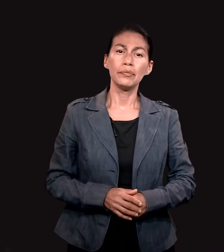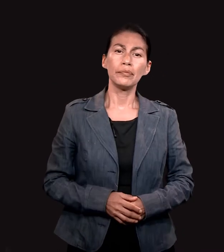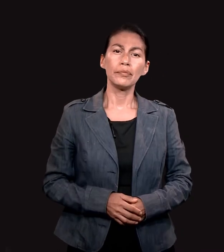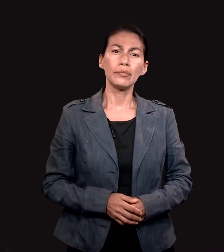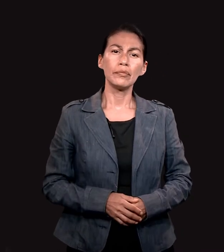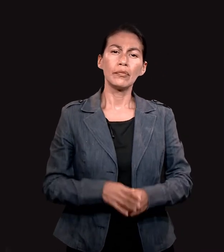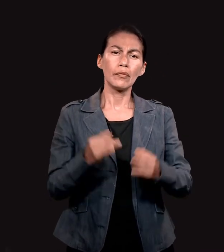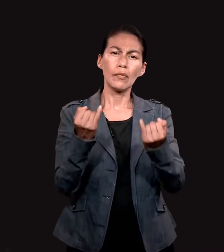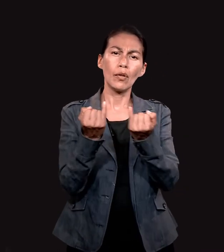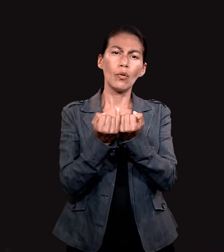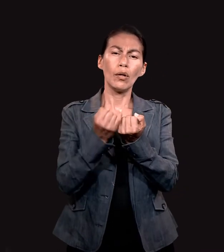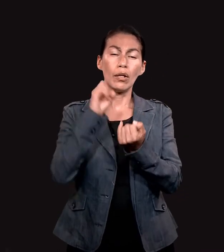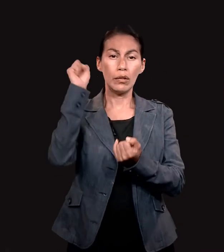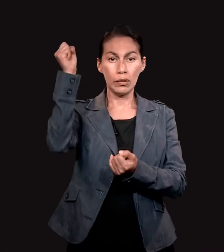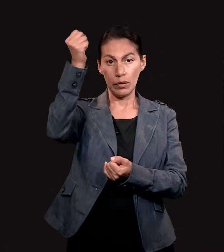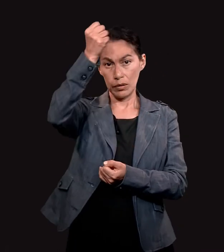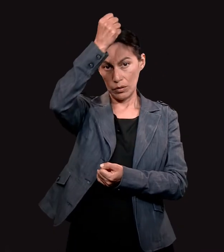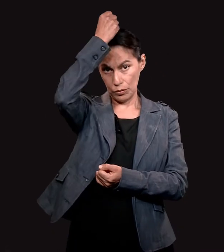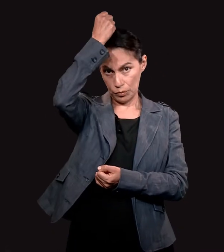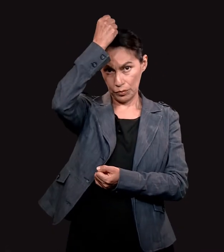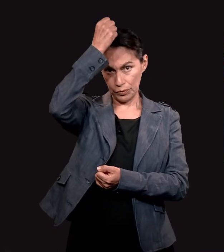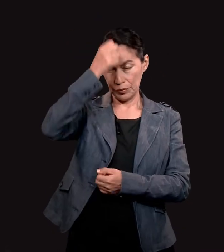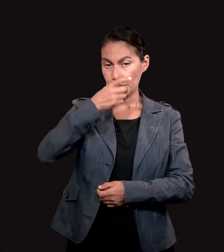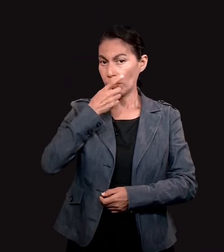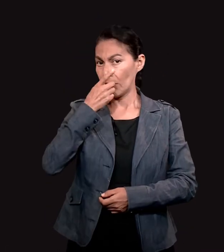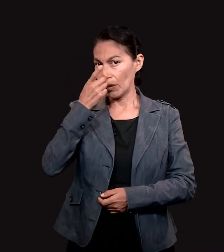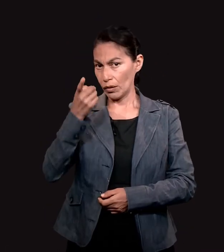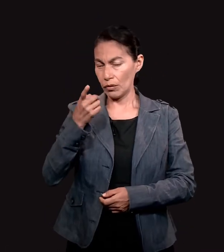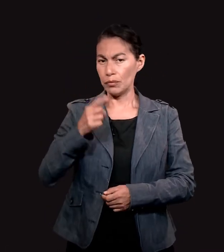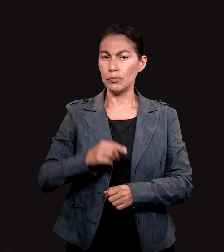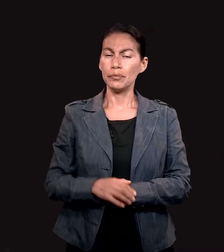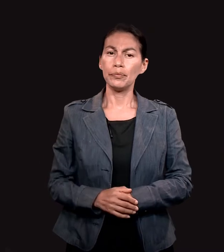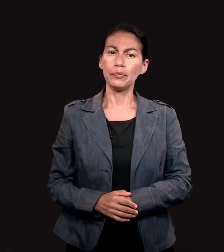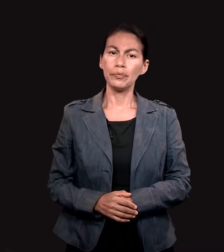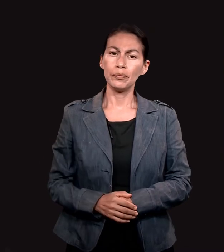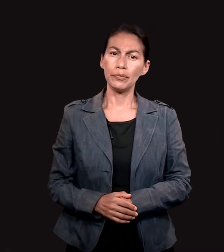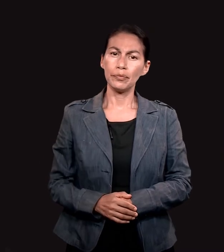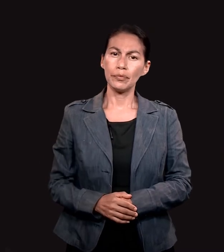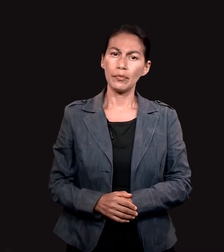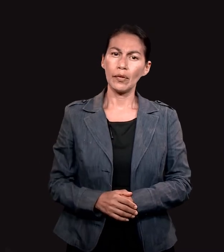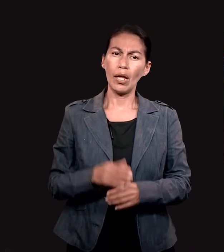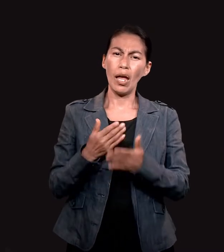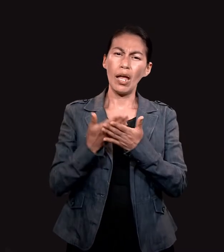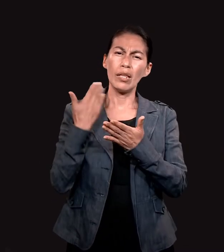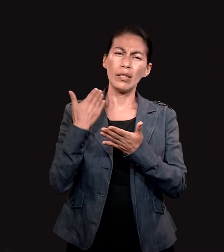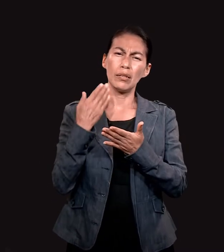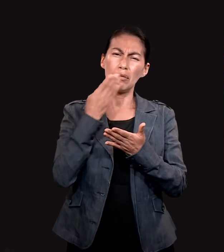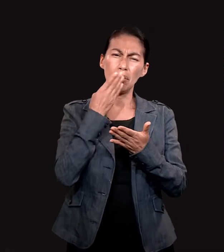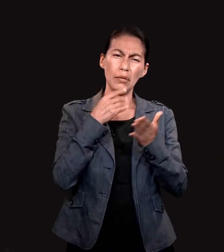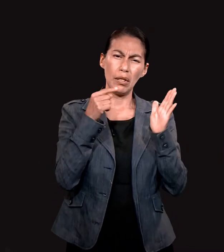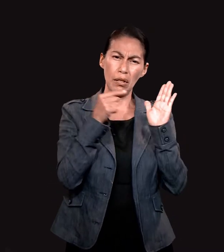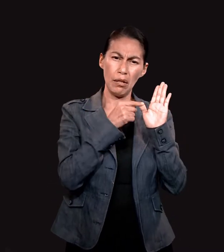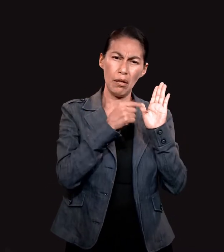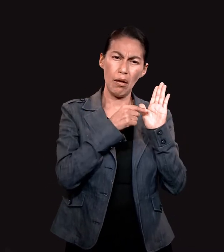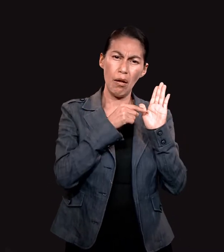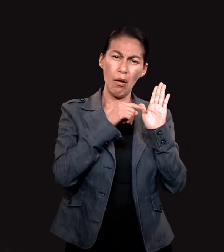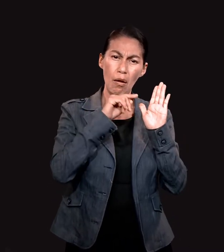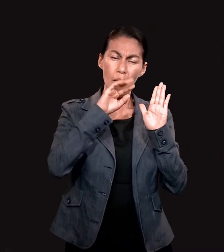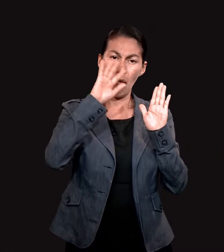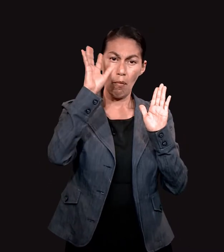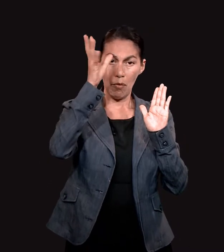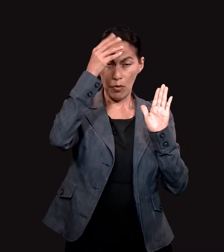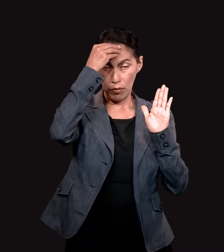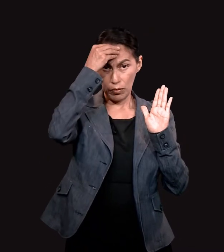Bien lo dijo también el sabio Salomón, cuando en Proverbios 3:5